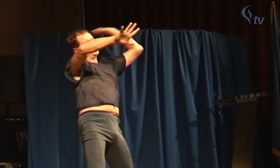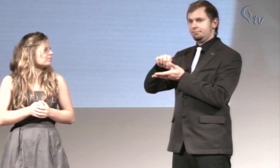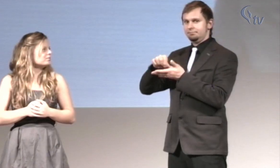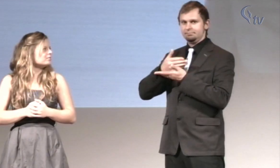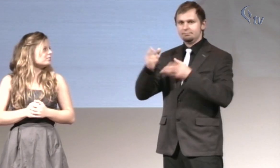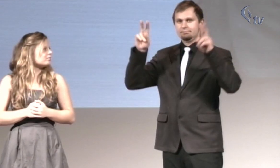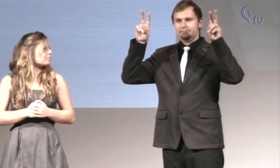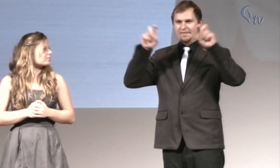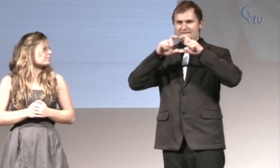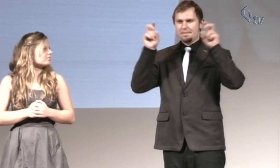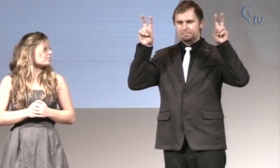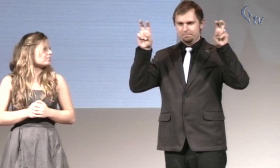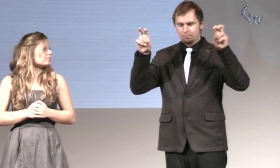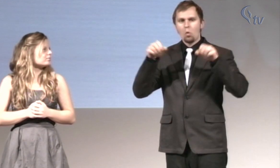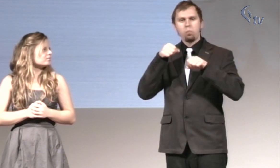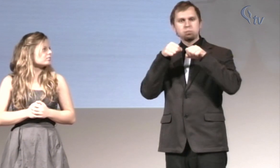ja on poksikotist võitjaks.